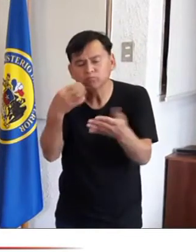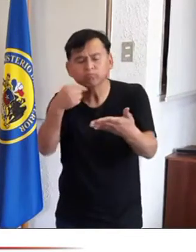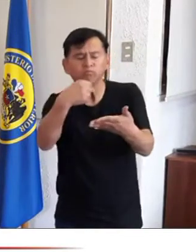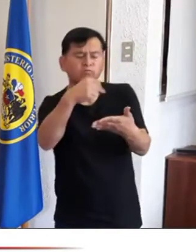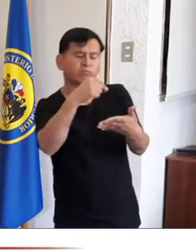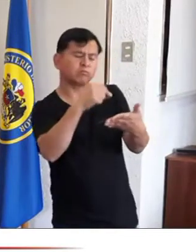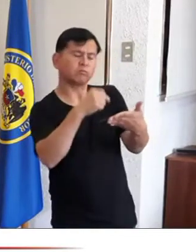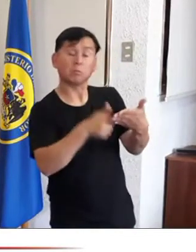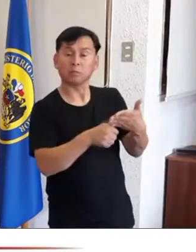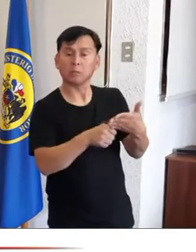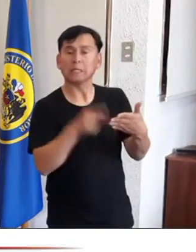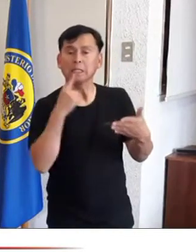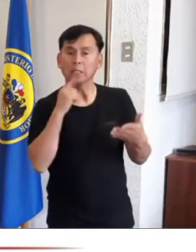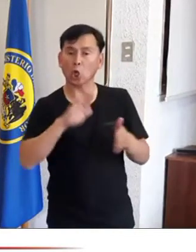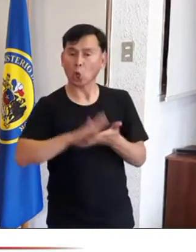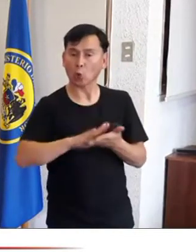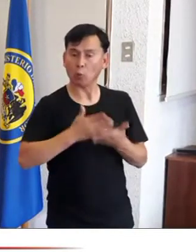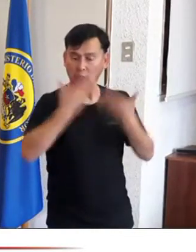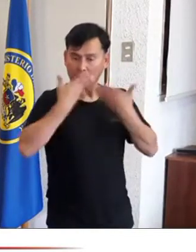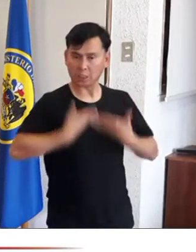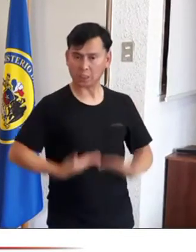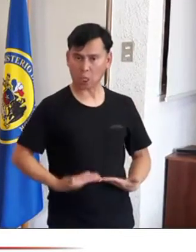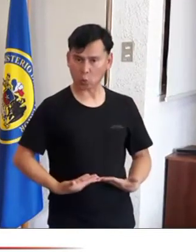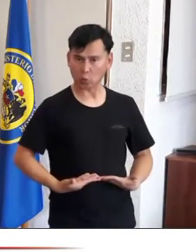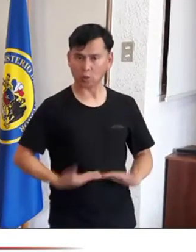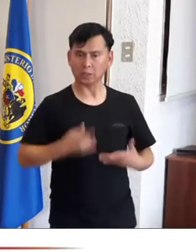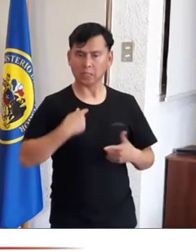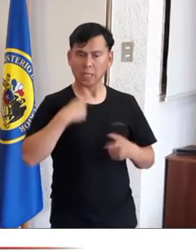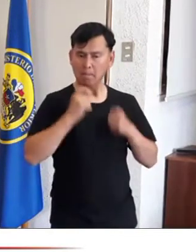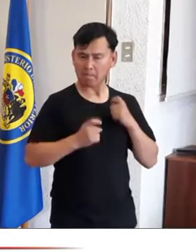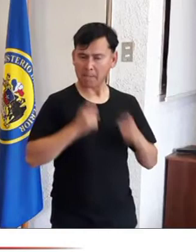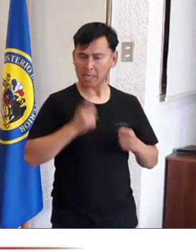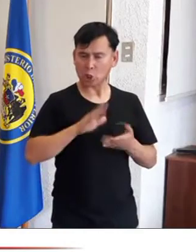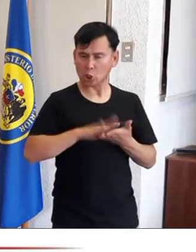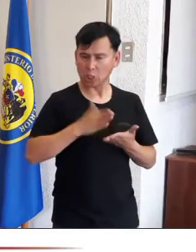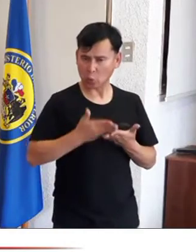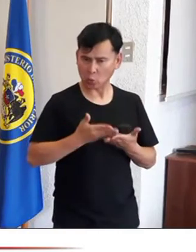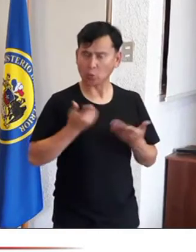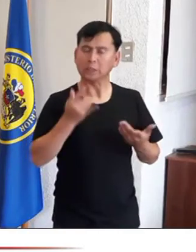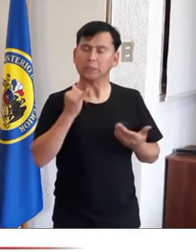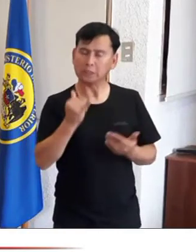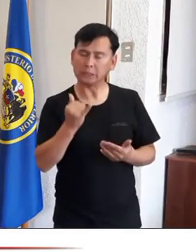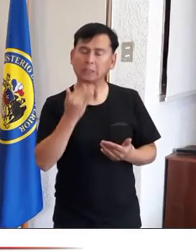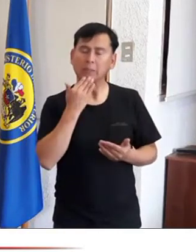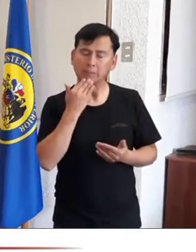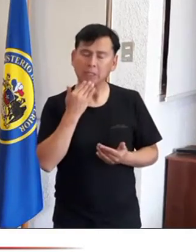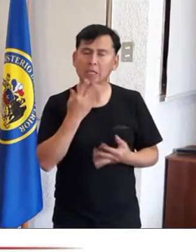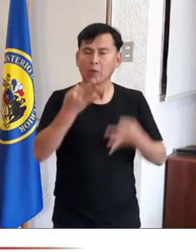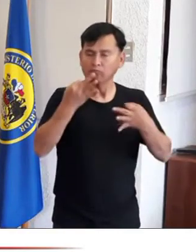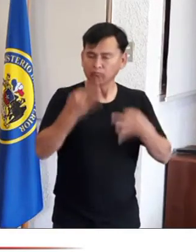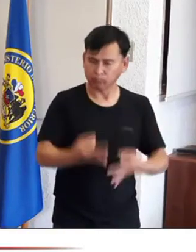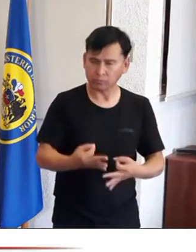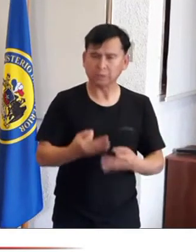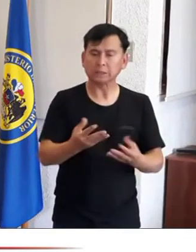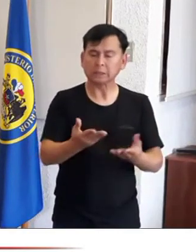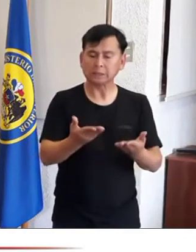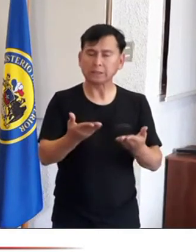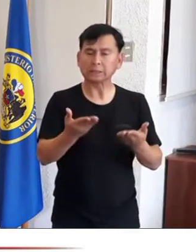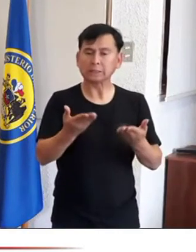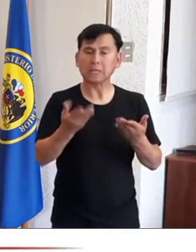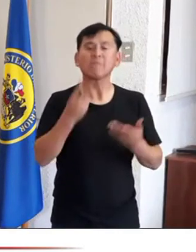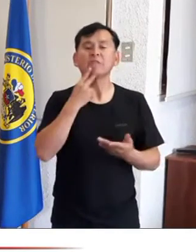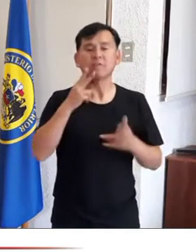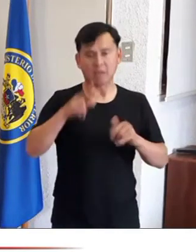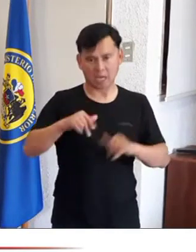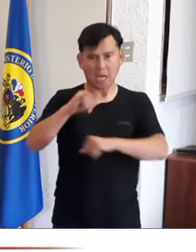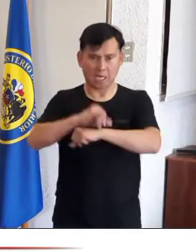verificar, por un lado, las condiciones de salud, el riesgo sanitario y, por supuesto, que efectivamente residan en